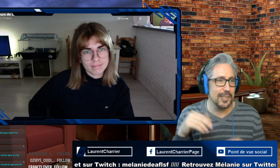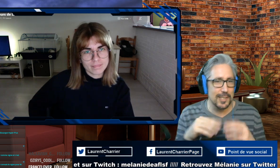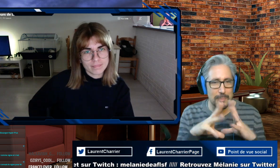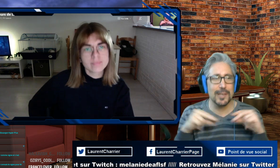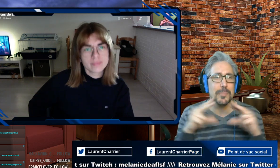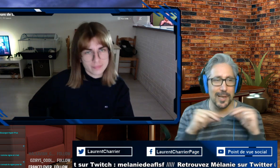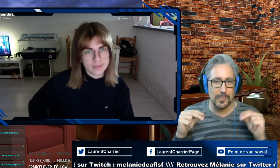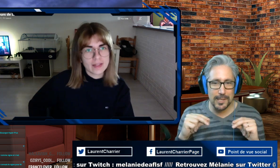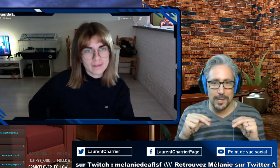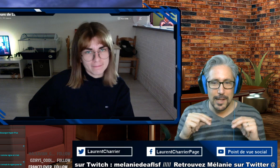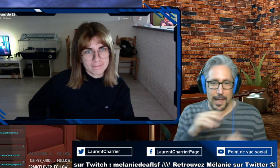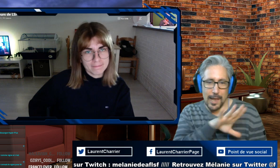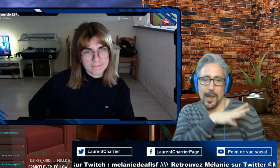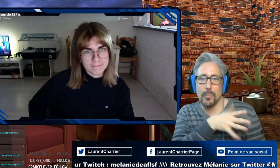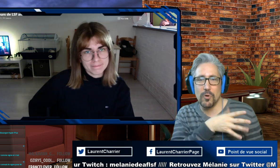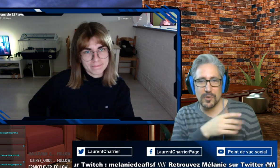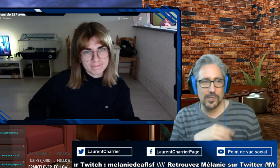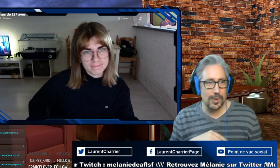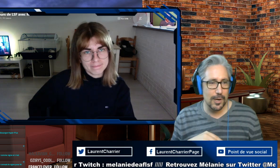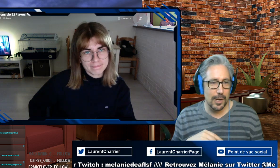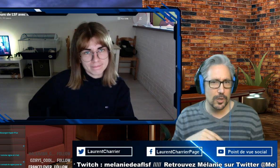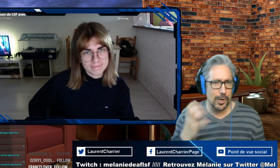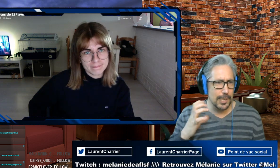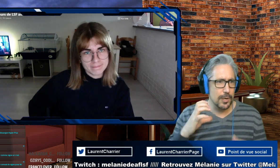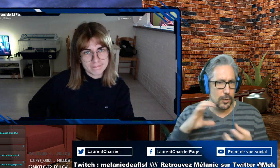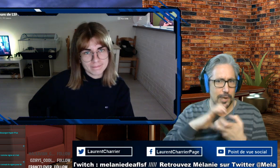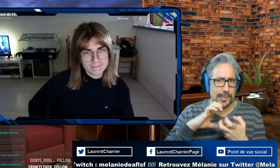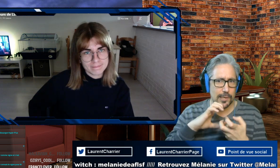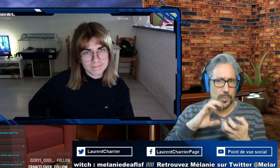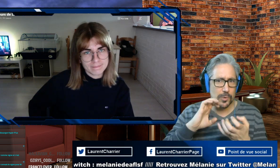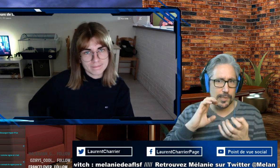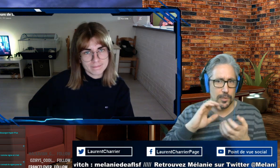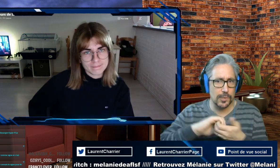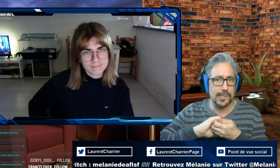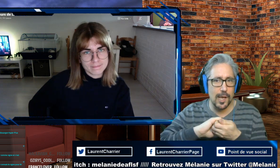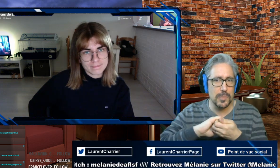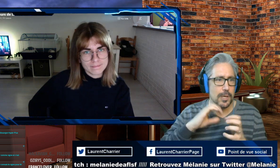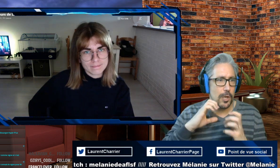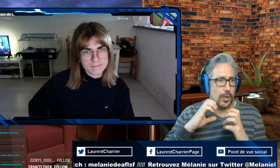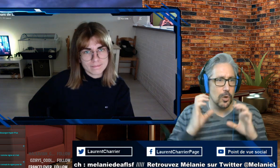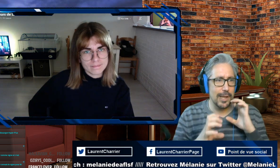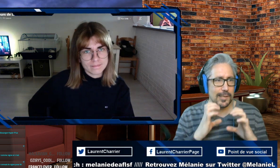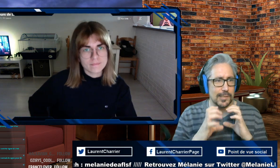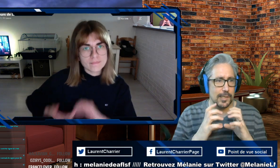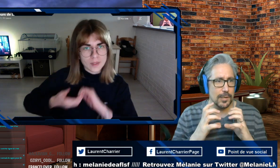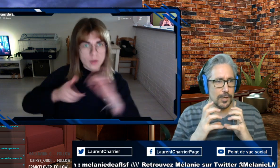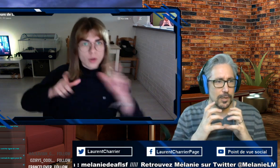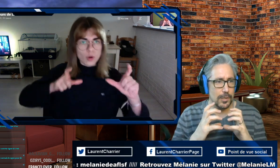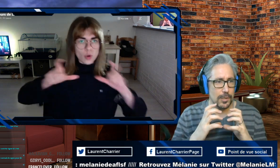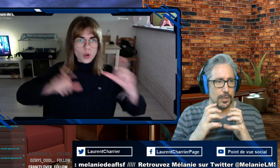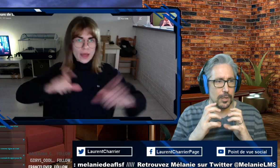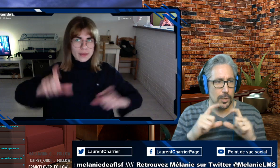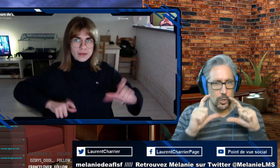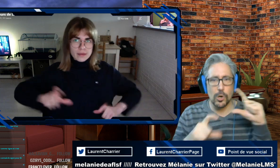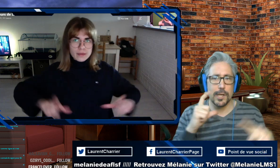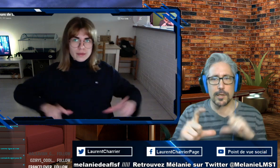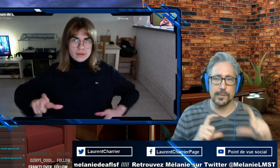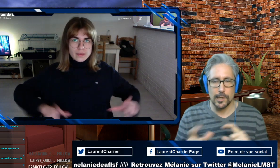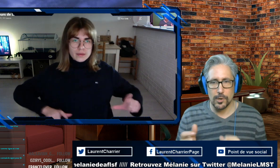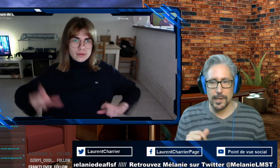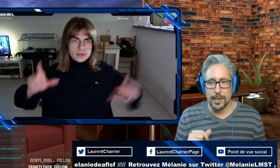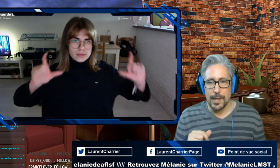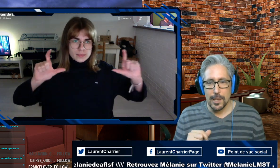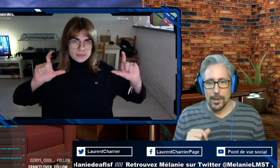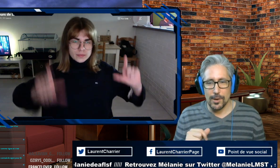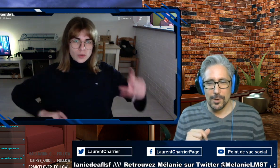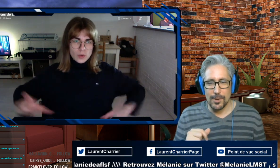C'est Fanny qui m'a expliqué. Elle a un professeur, un collègue. Collègue, c'est comment c'est? Non, ça c'est ami. Collègue, c'est Collègue. collègue. C'est